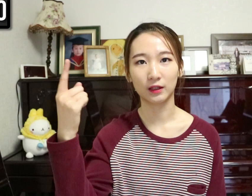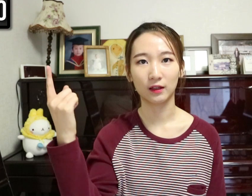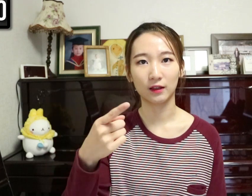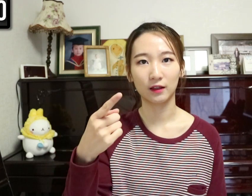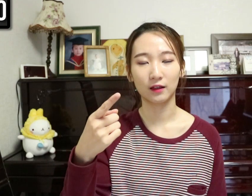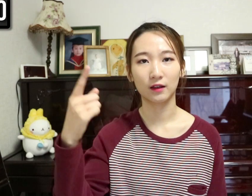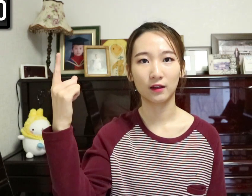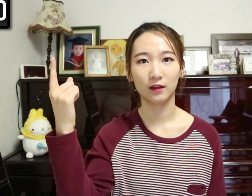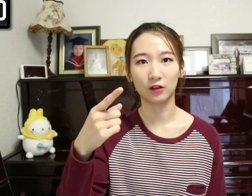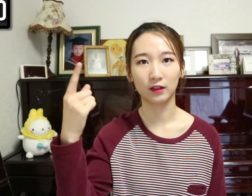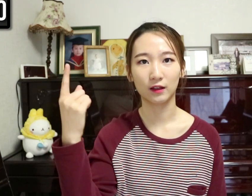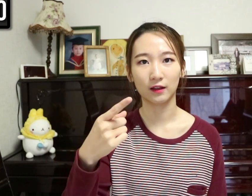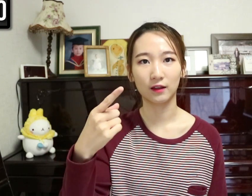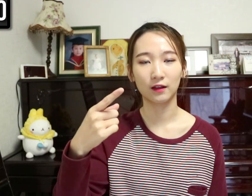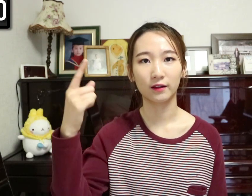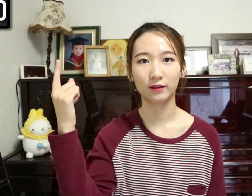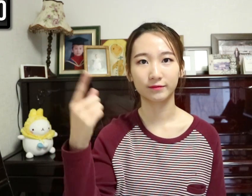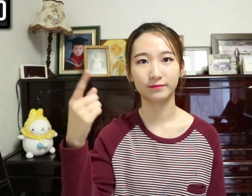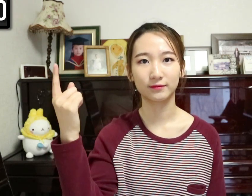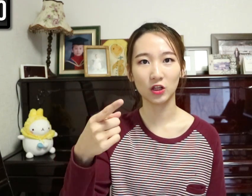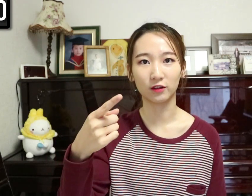이렇게. 이렇게. 천.